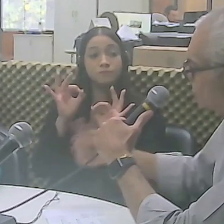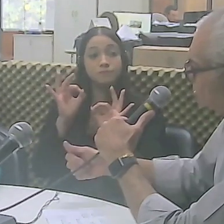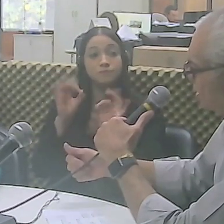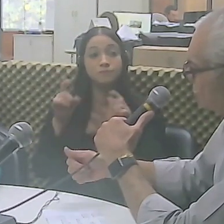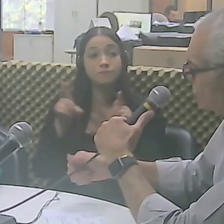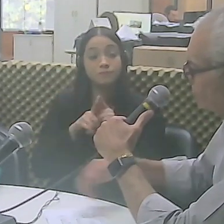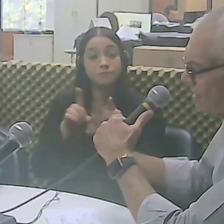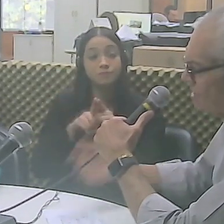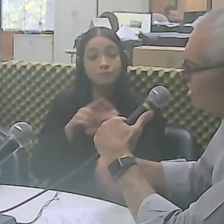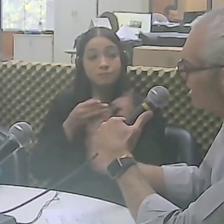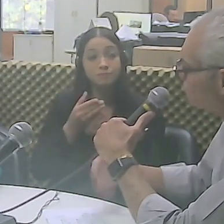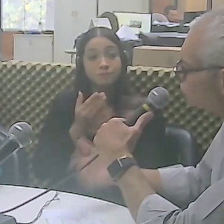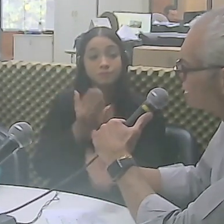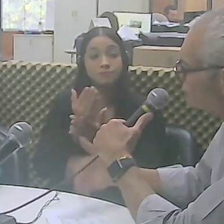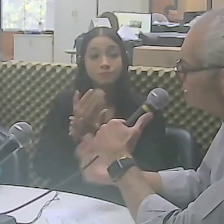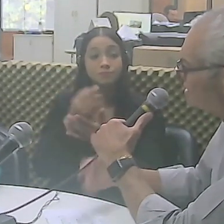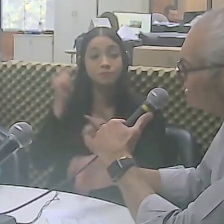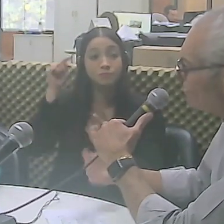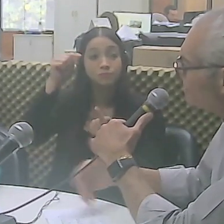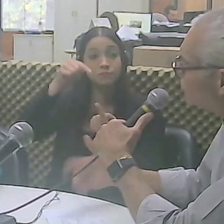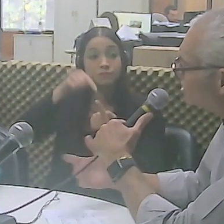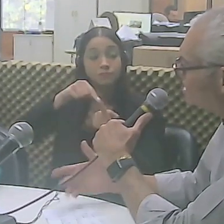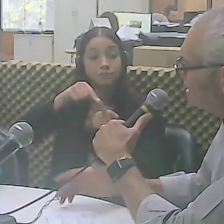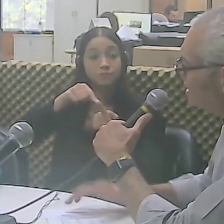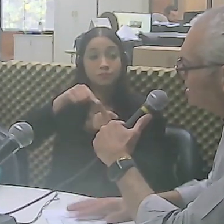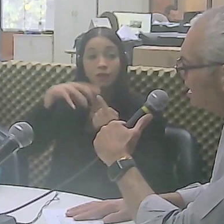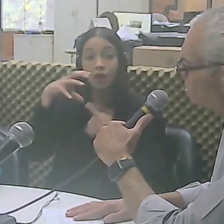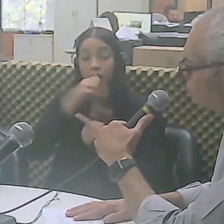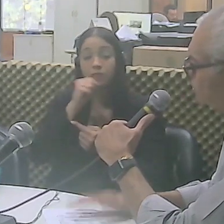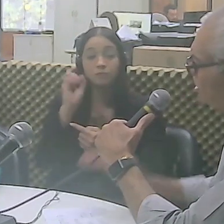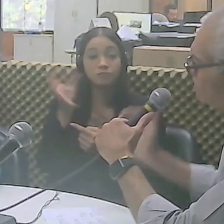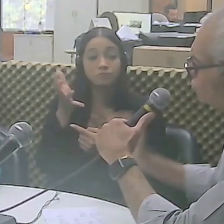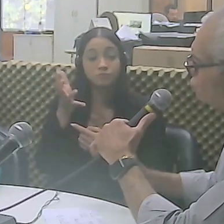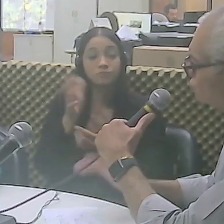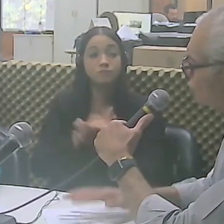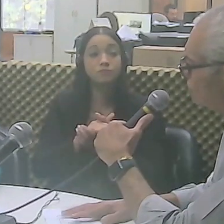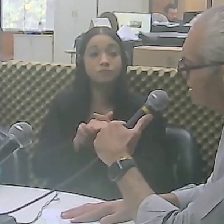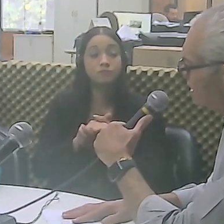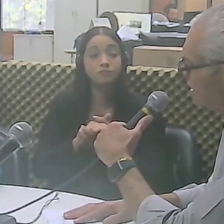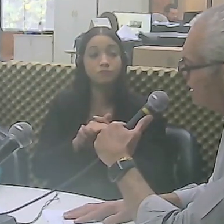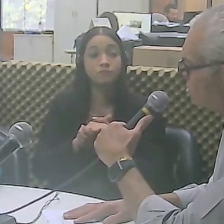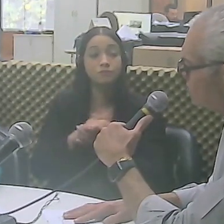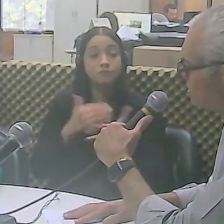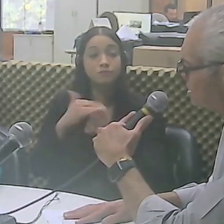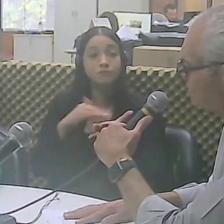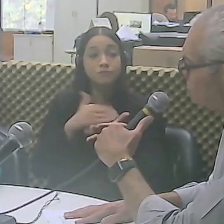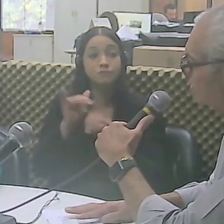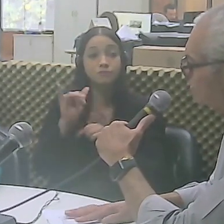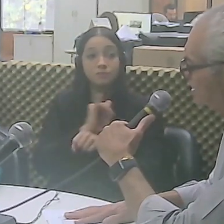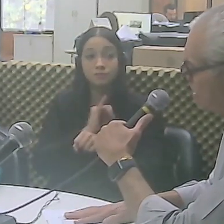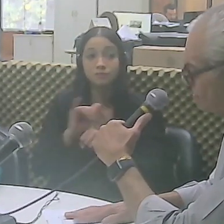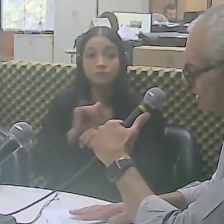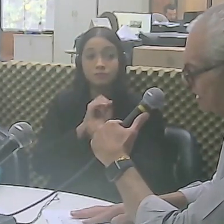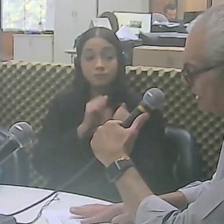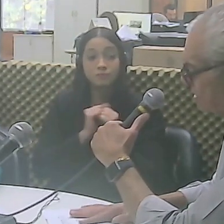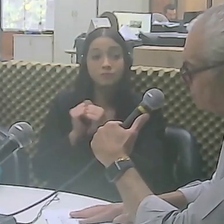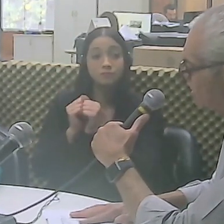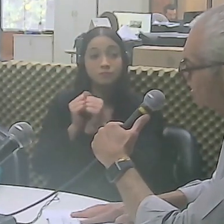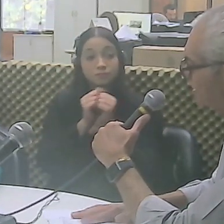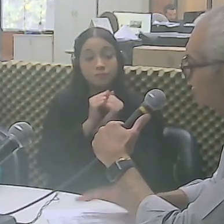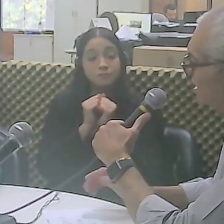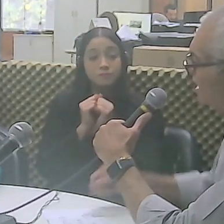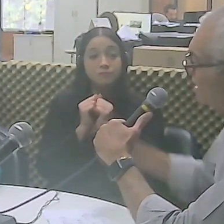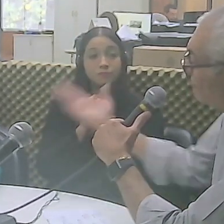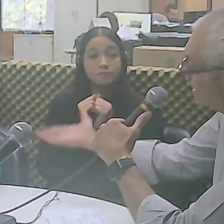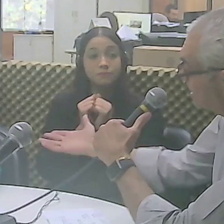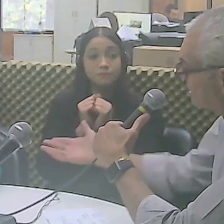tendo o projeto aprovado, a gente está buscando fazer isso com a maior celeridade possível junto com a Secretaria de Planejamento, numa parceria com a Secretaria de